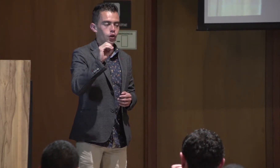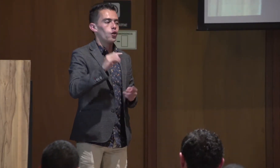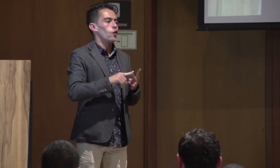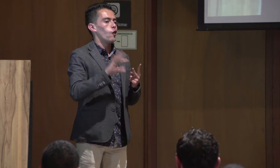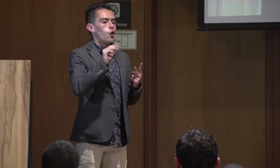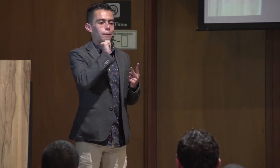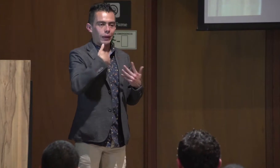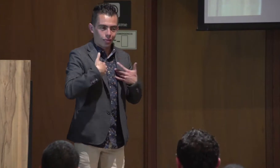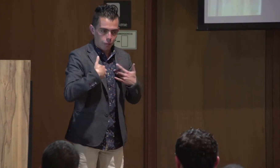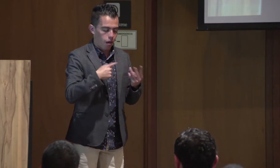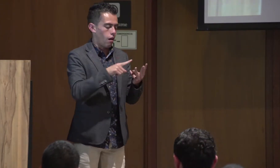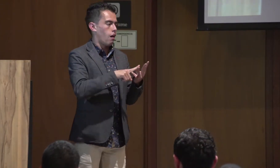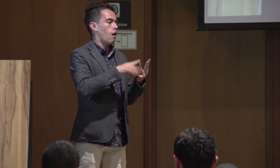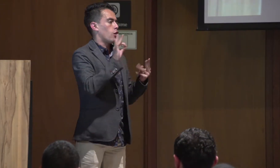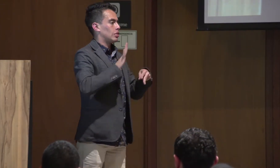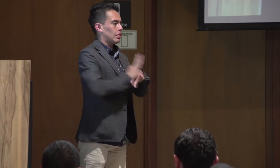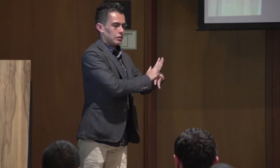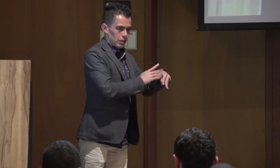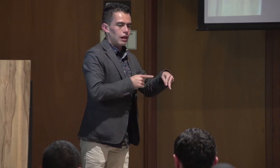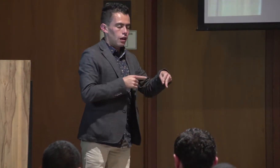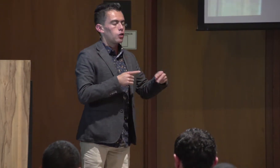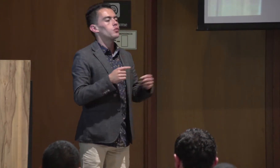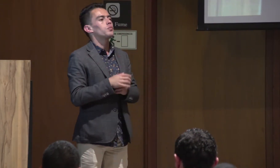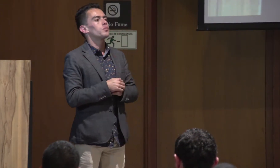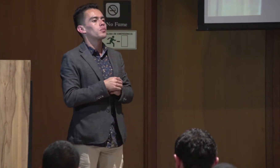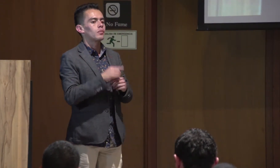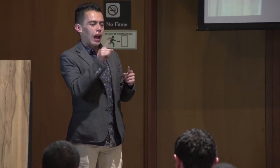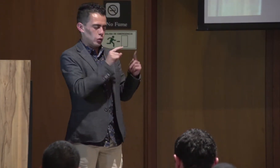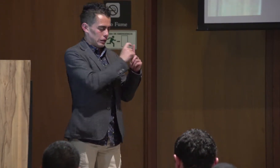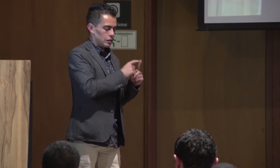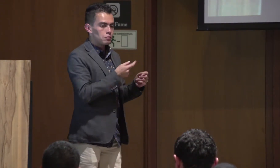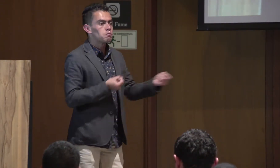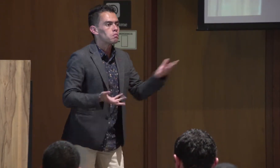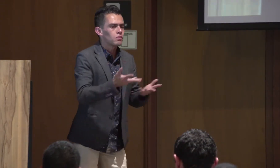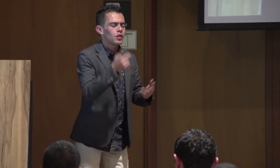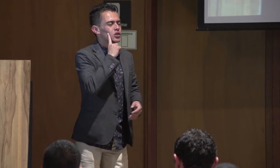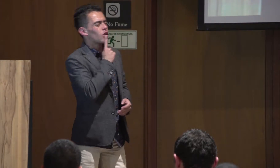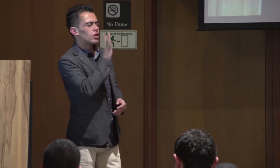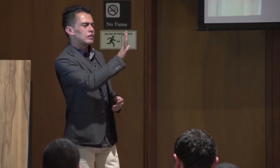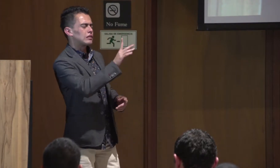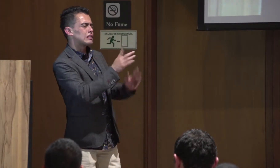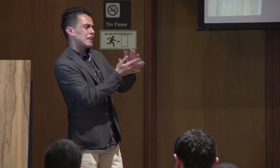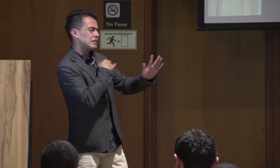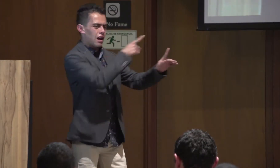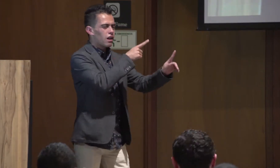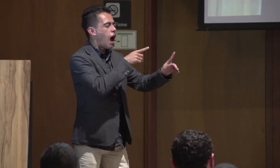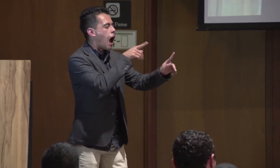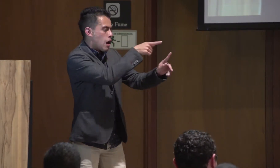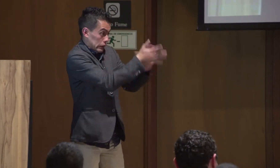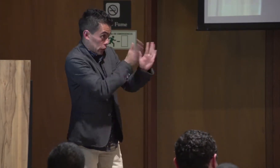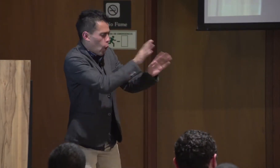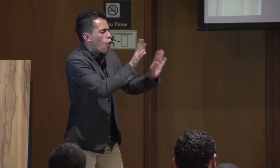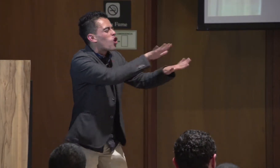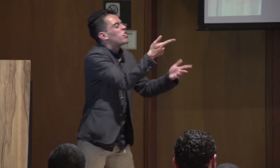cuando hablamos de la palabra conflicto o de víctima o de desplazado, algunas de estas palabras fueron motivo